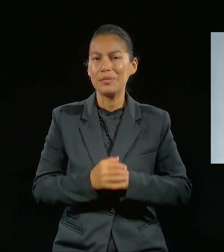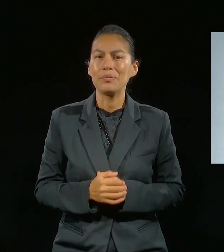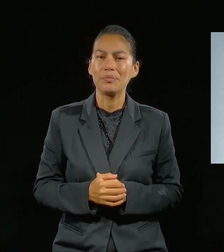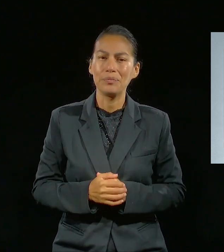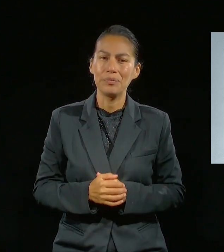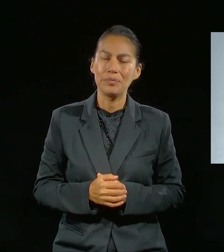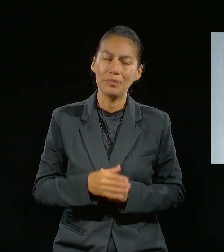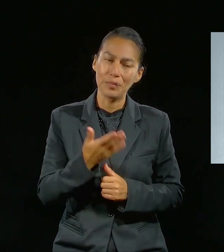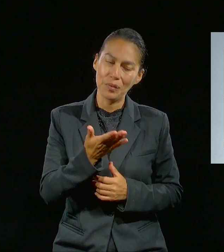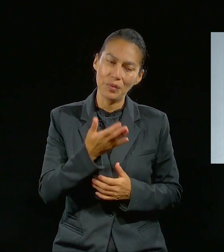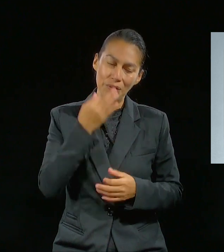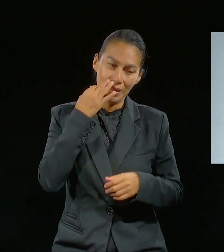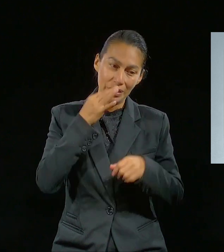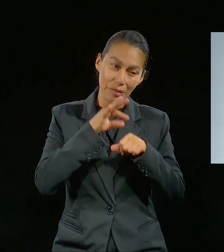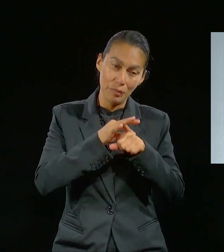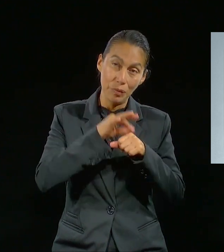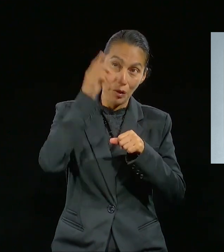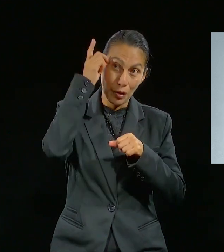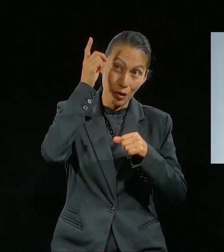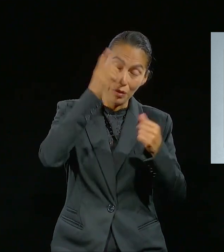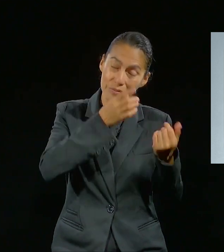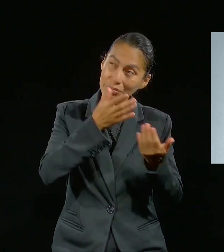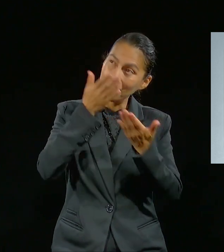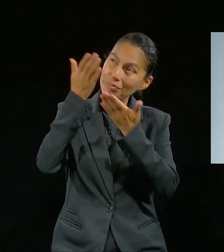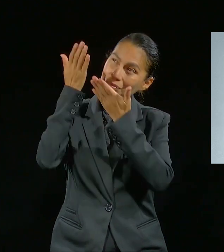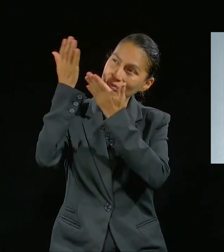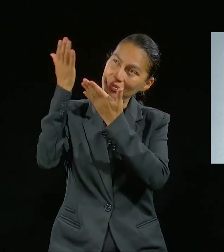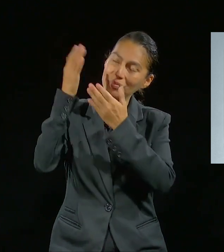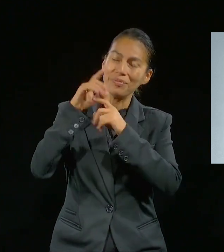y dar tu testimonio para gloria de Dios.